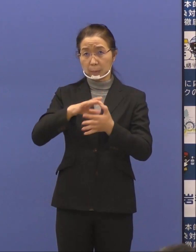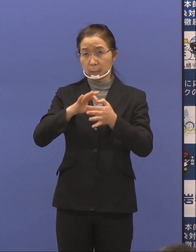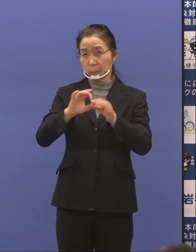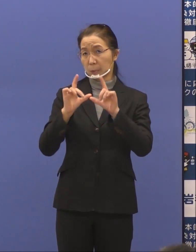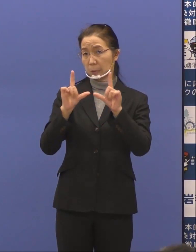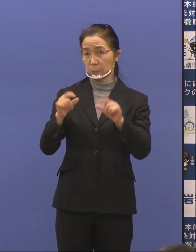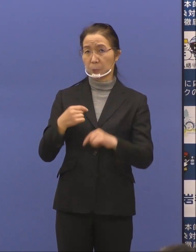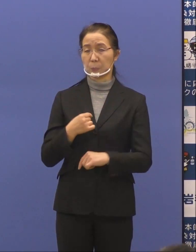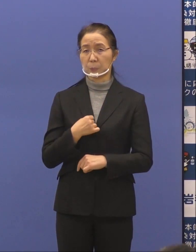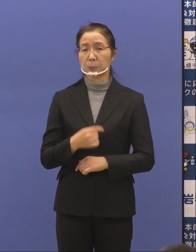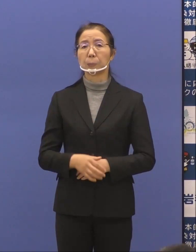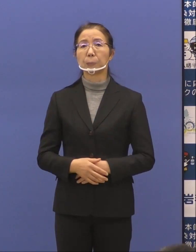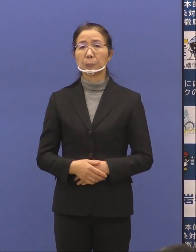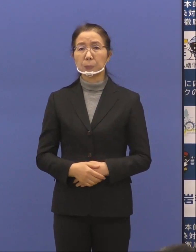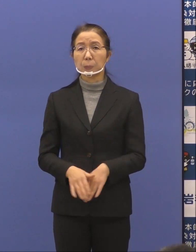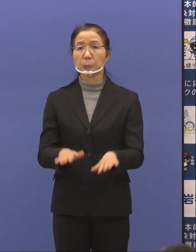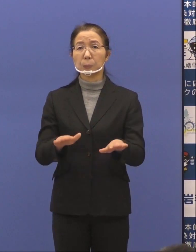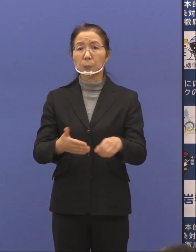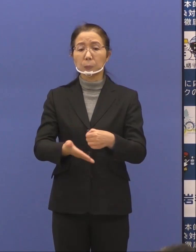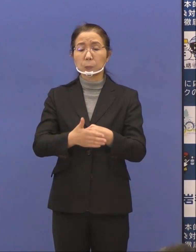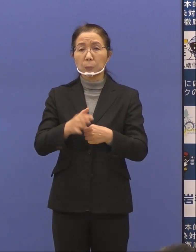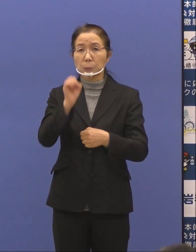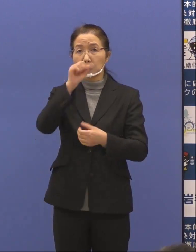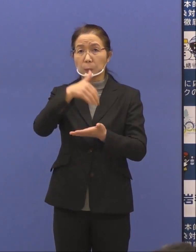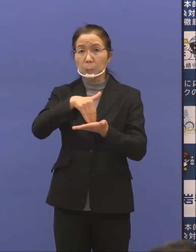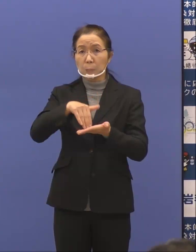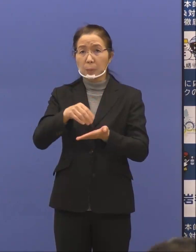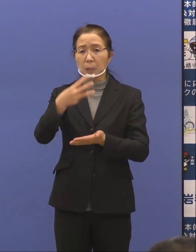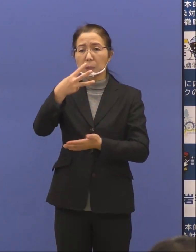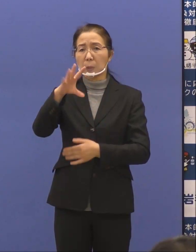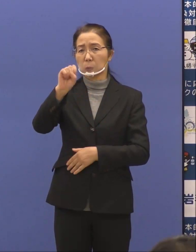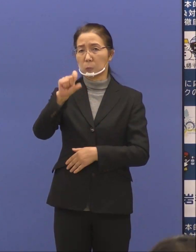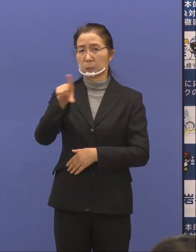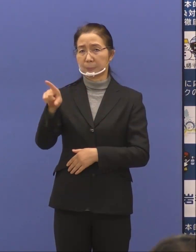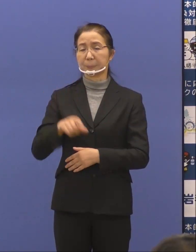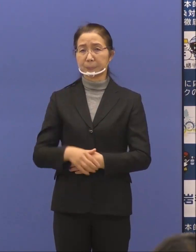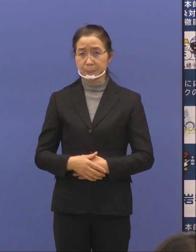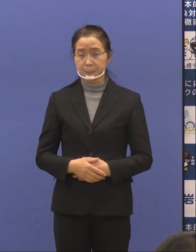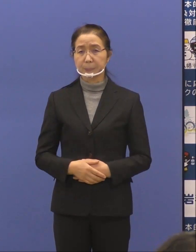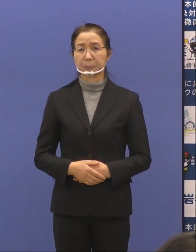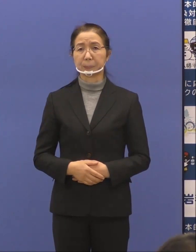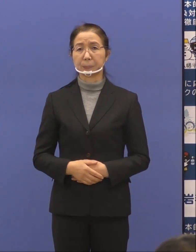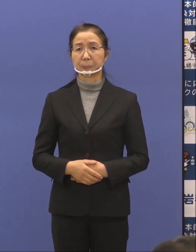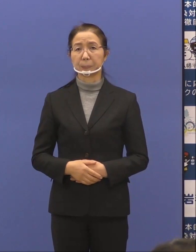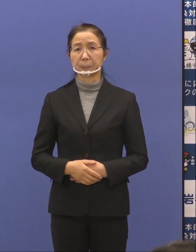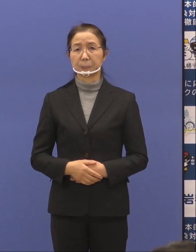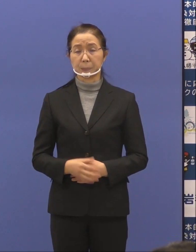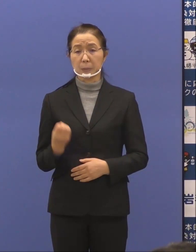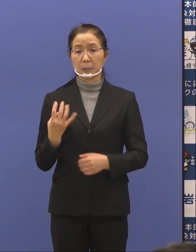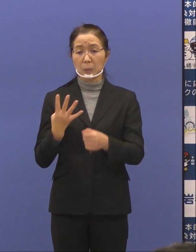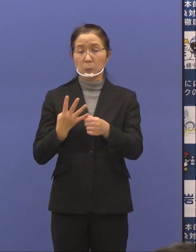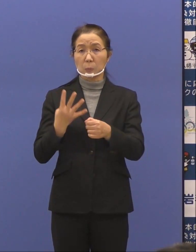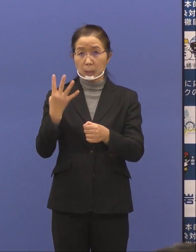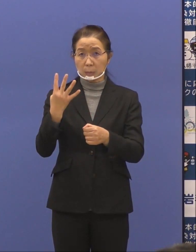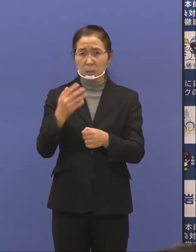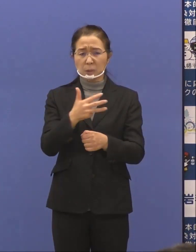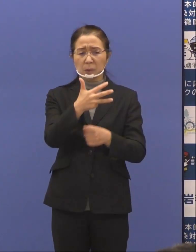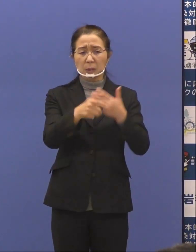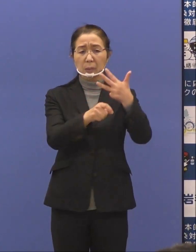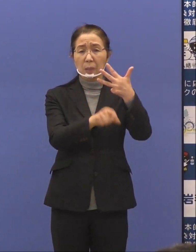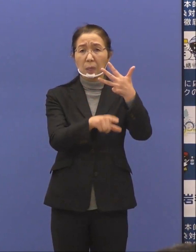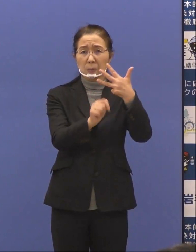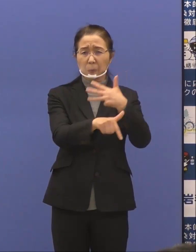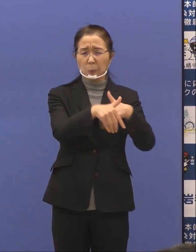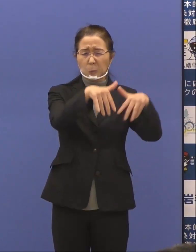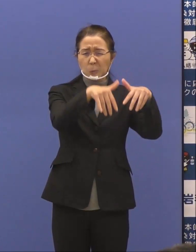発表します。補正予算額は3億円です。令和4年8月大雨被害に対応